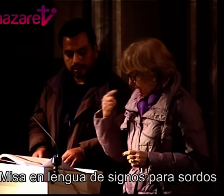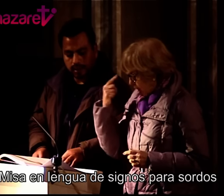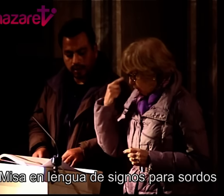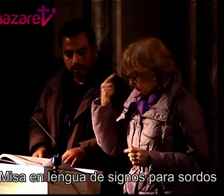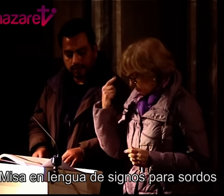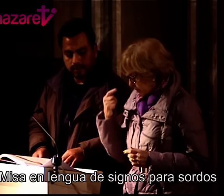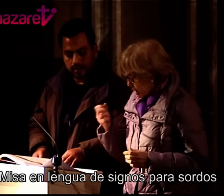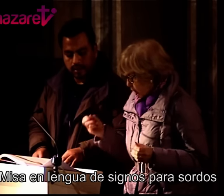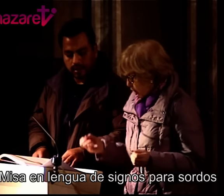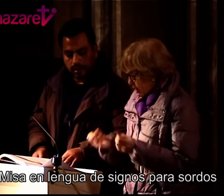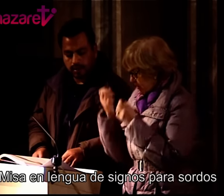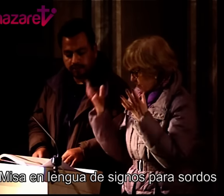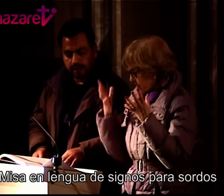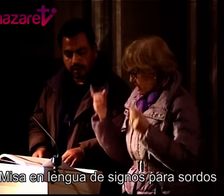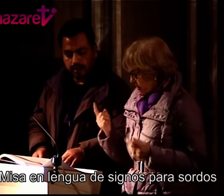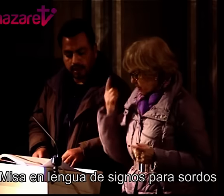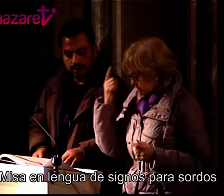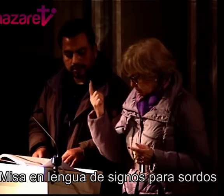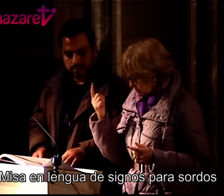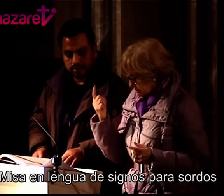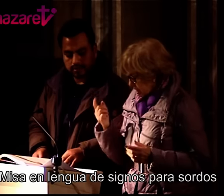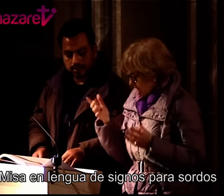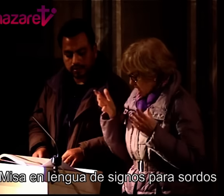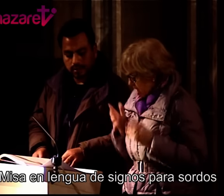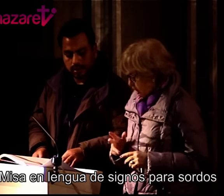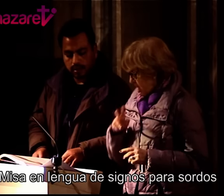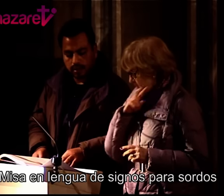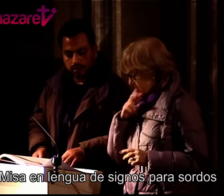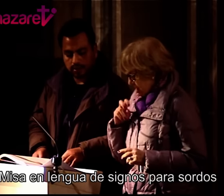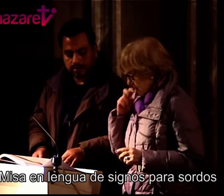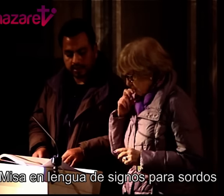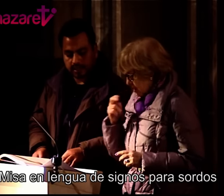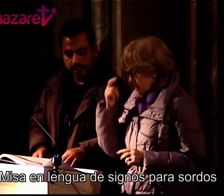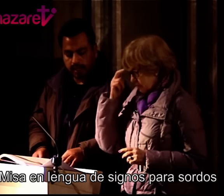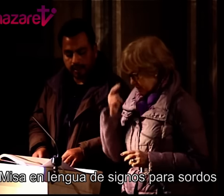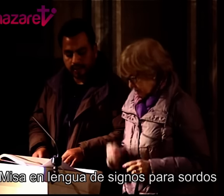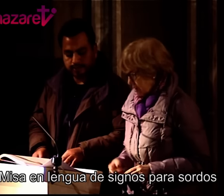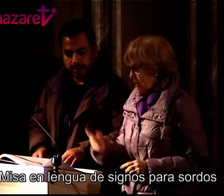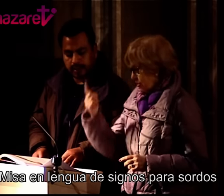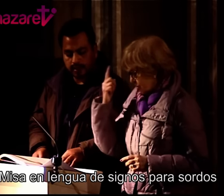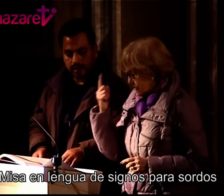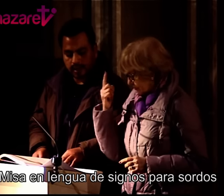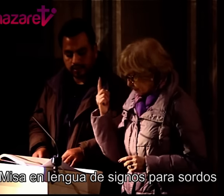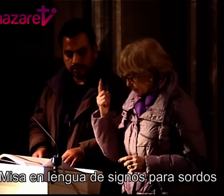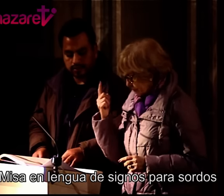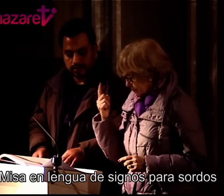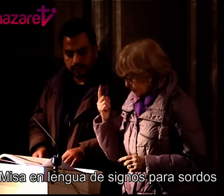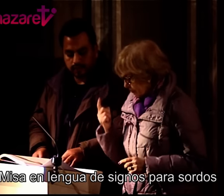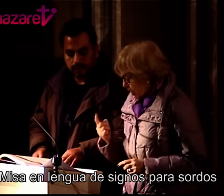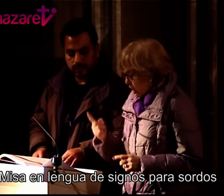Hijos de Jacob, glorificad a Dios. Hijos de Israel, respetad a